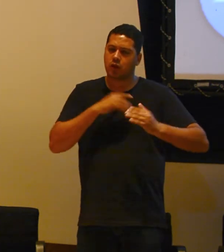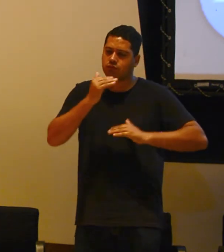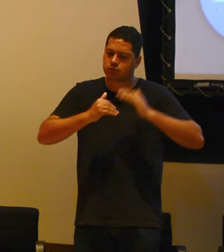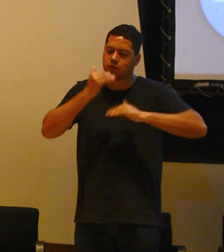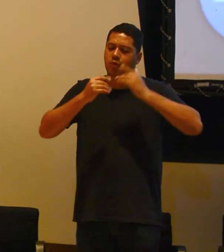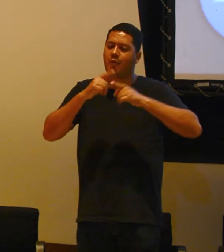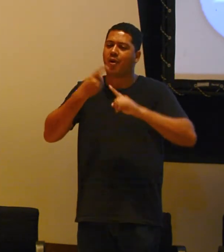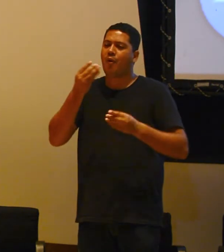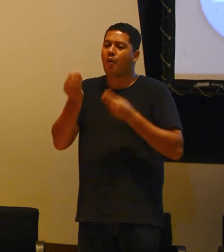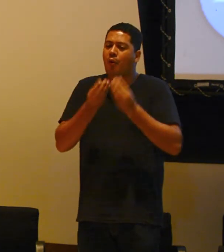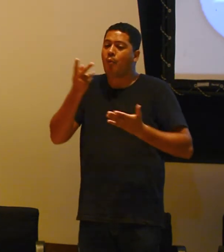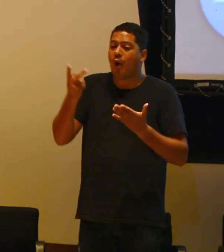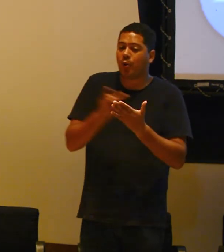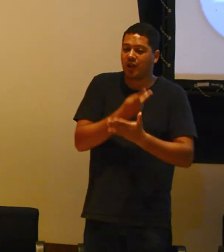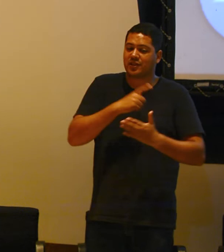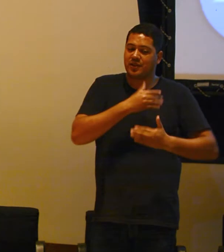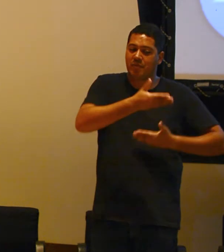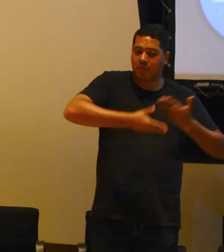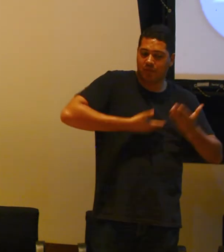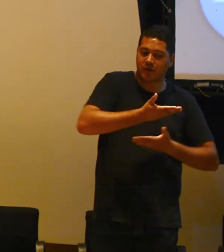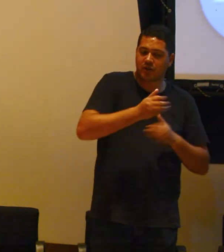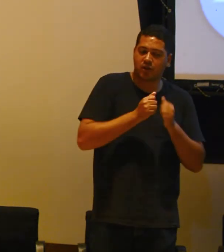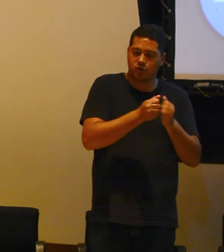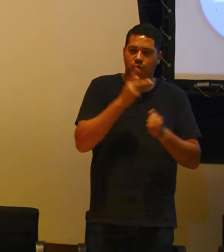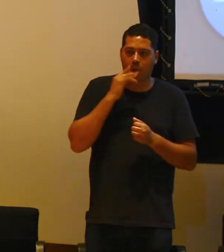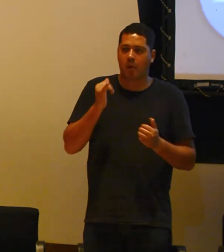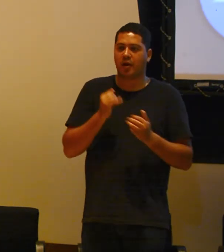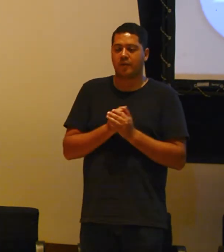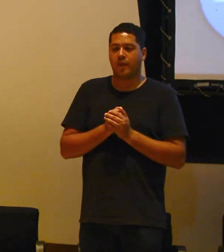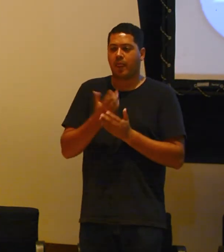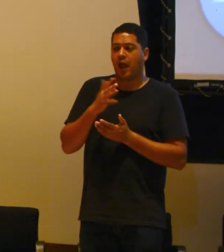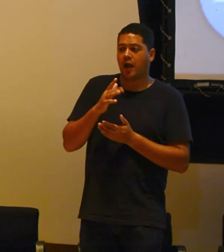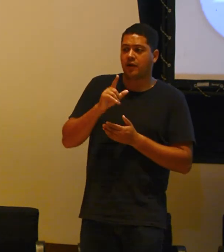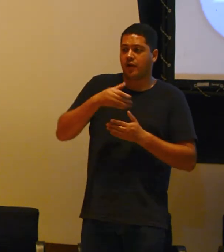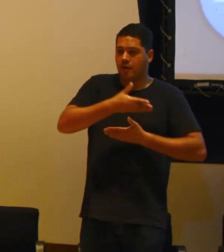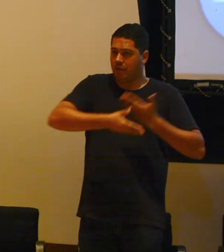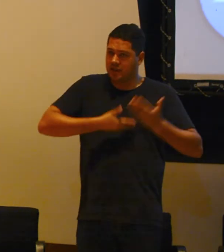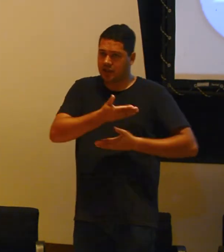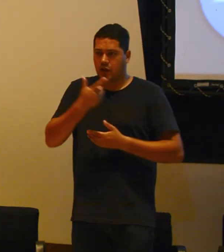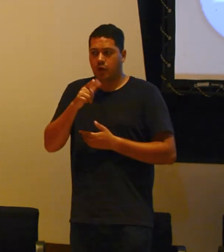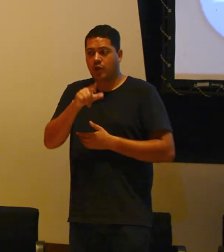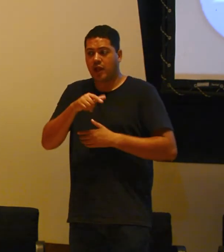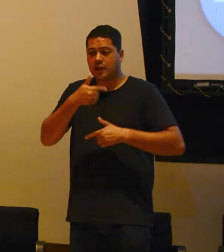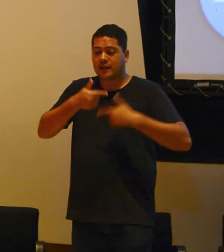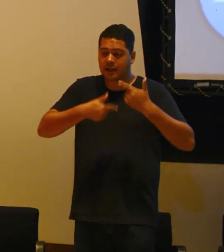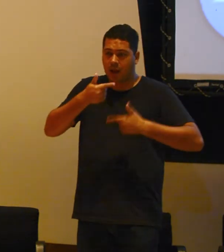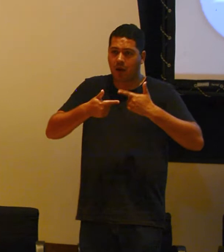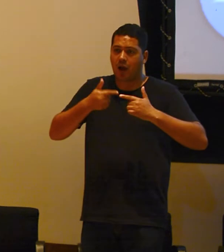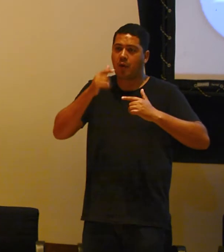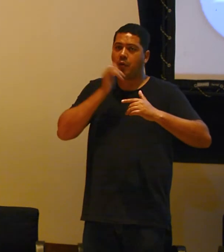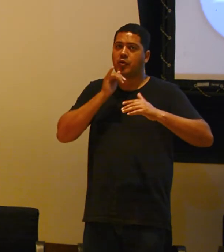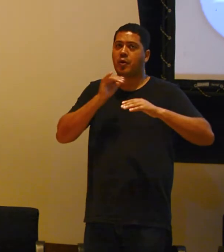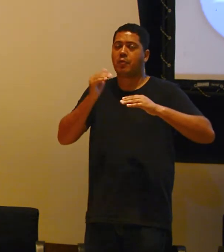uma parceria aí com esses pais? Então, a gente sempre nessa parceria, não existe, né, esse trabalho em uma